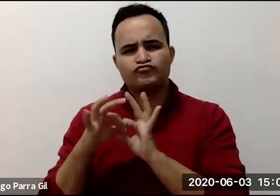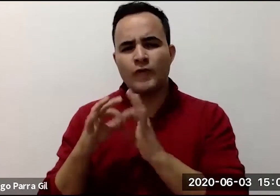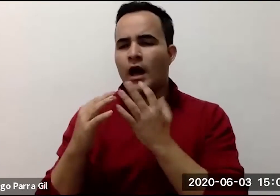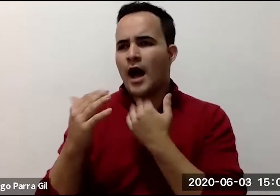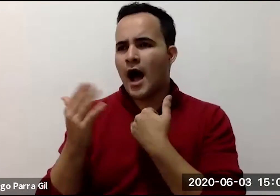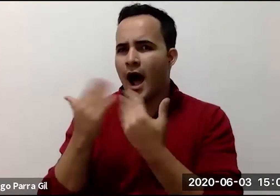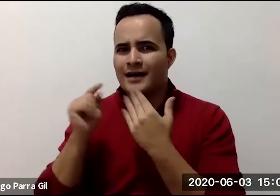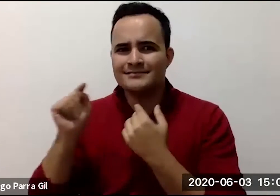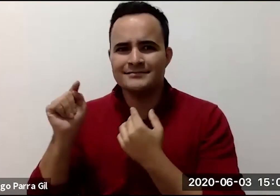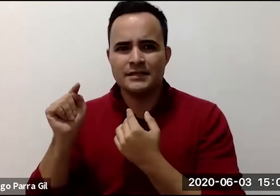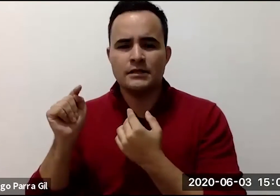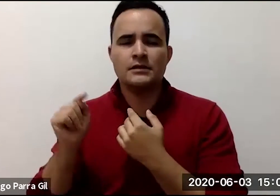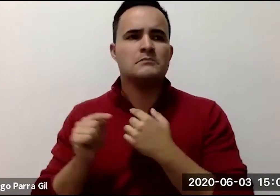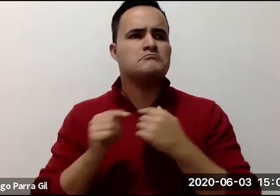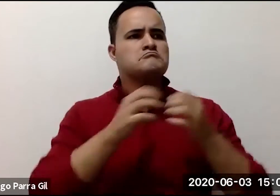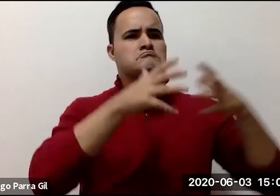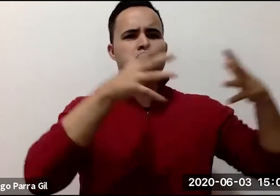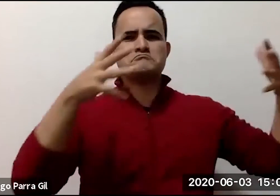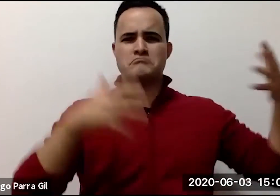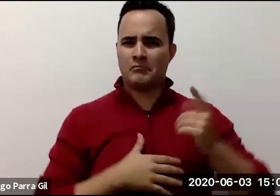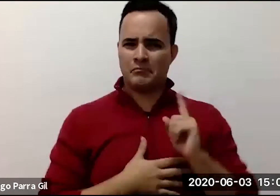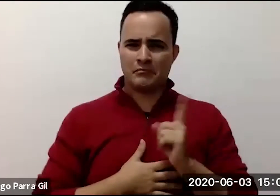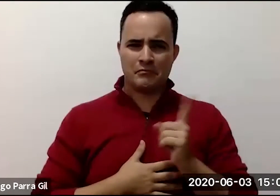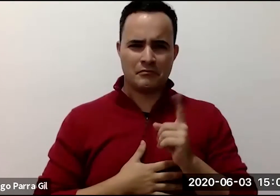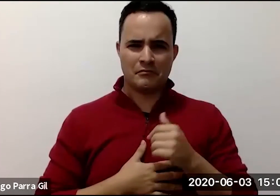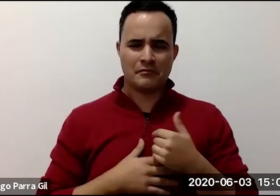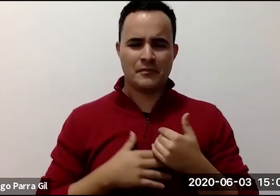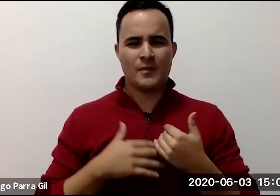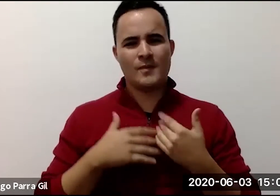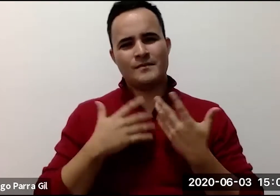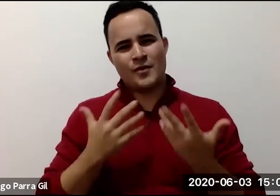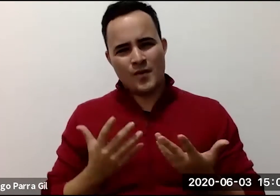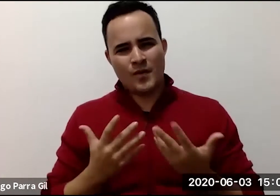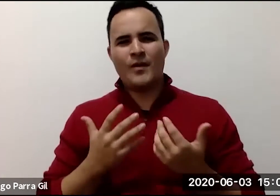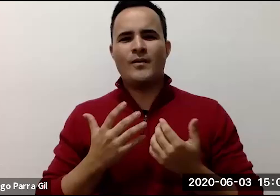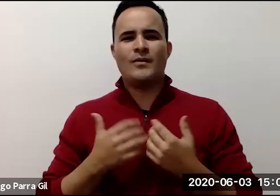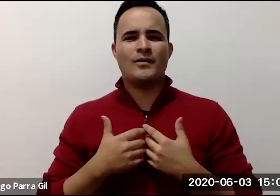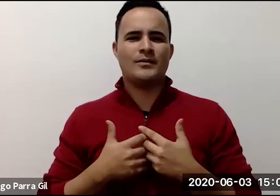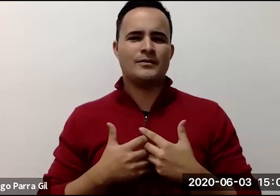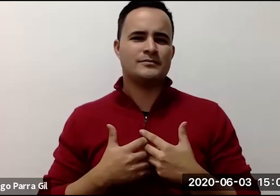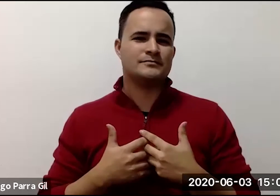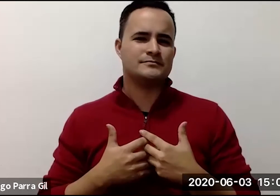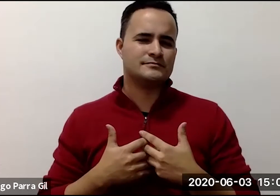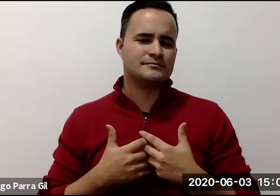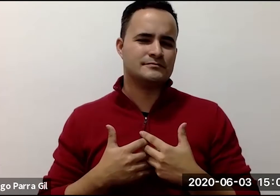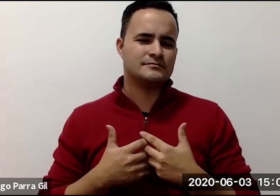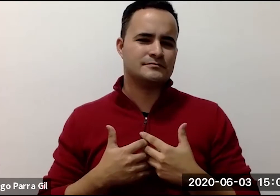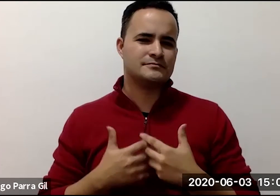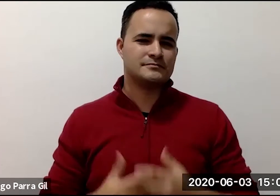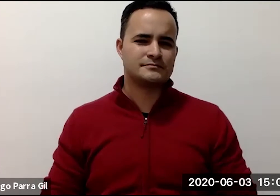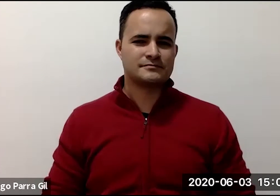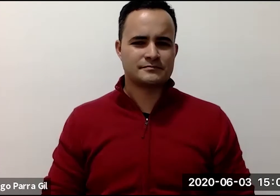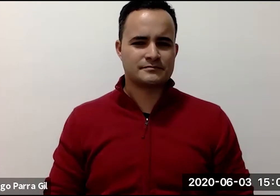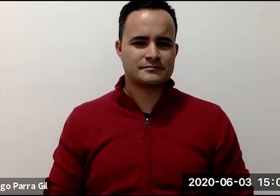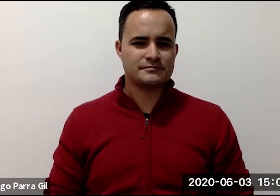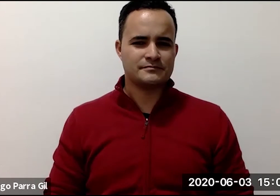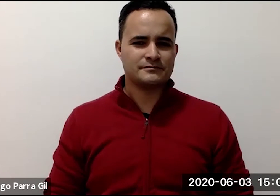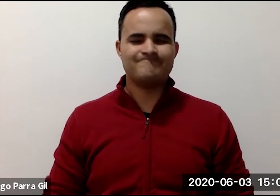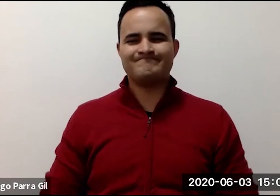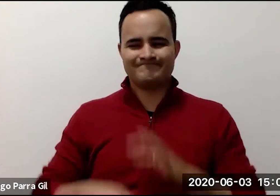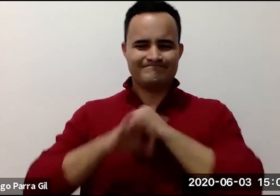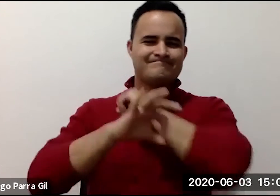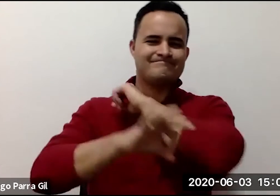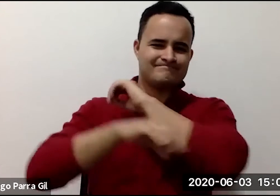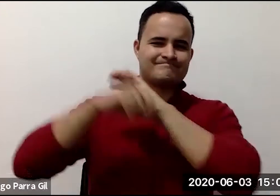o la parte difícil en la consulta con tu psiquiatra, con